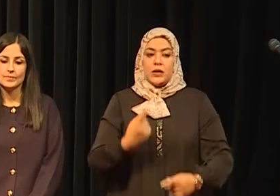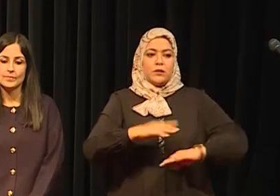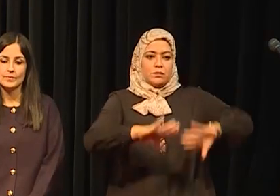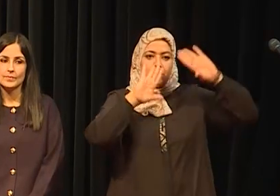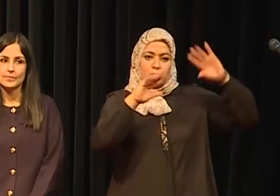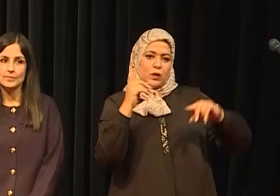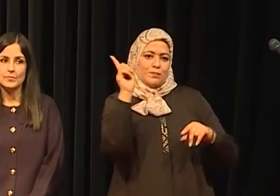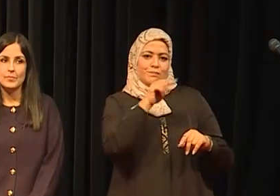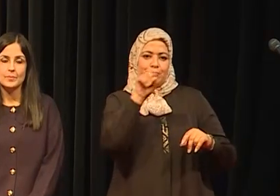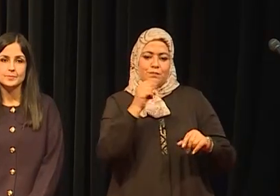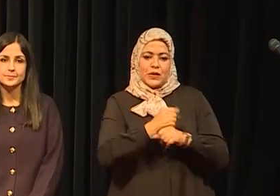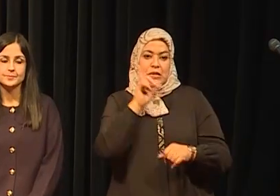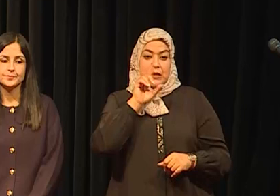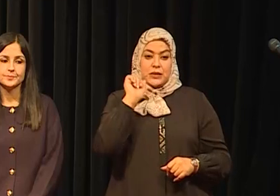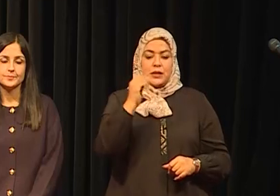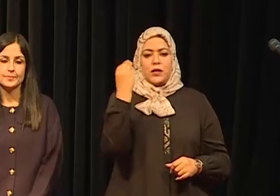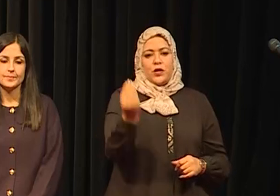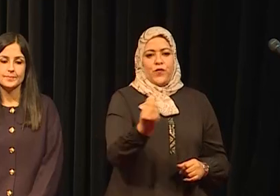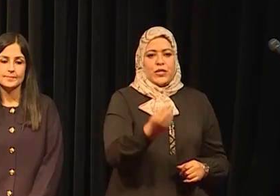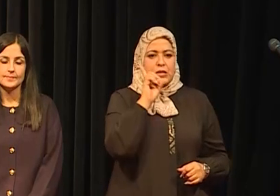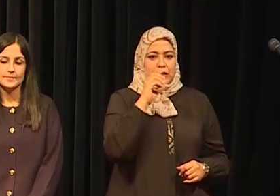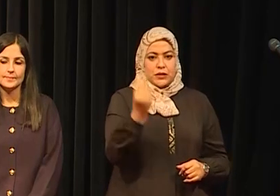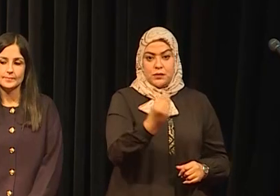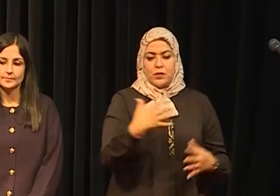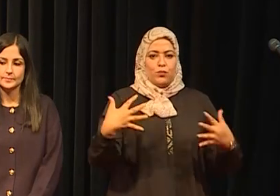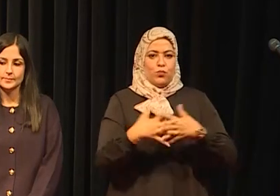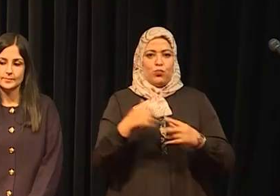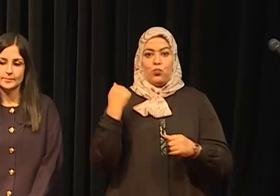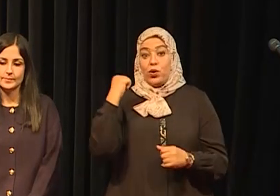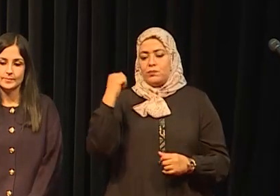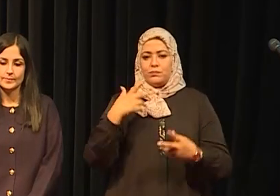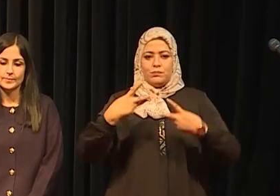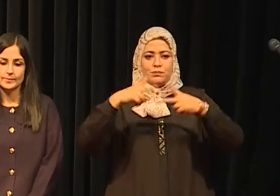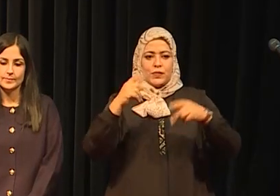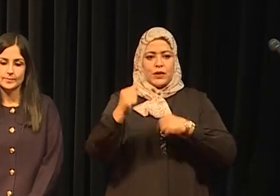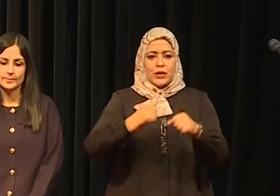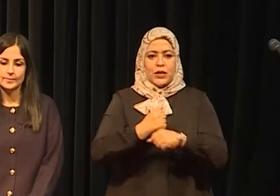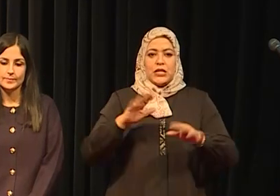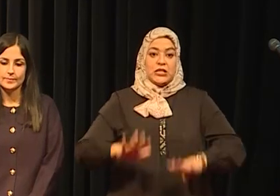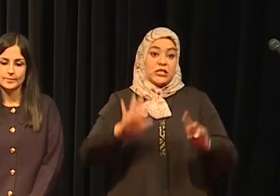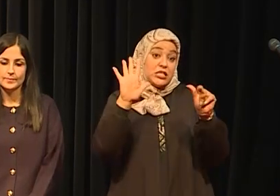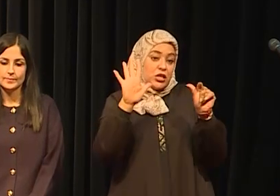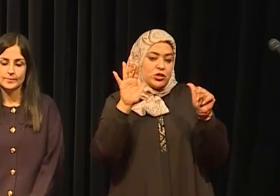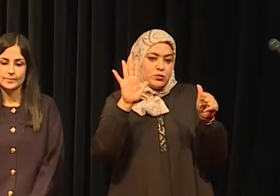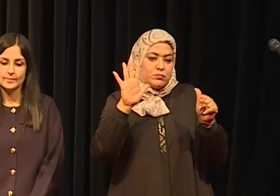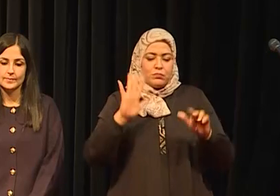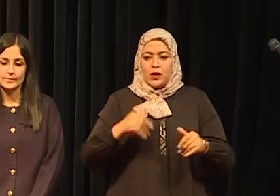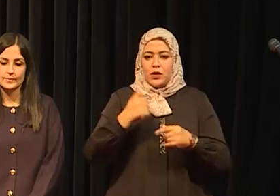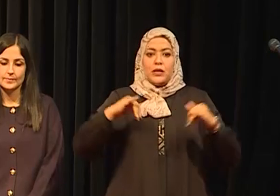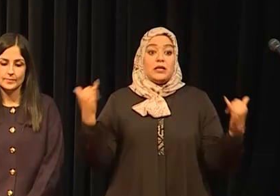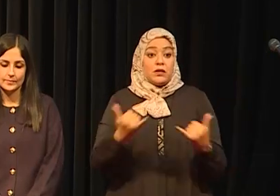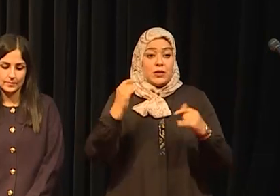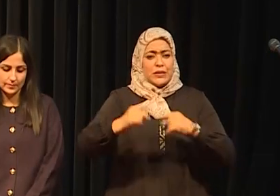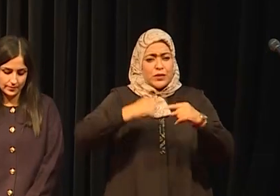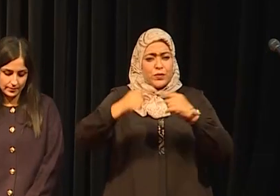لمحاربة العنف ضد النساء والفتيات، وهي مبادرة مدتها 16 يوما من نشاط